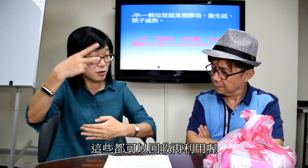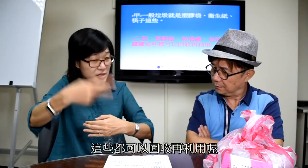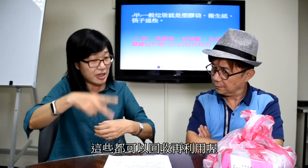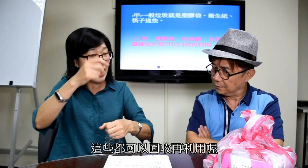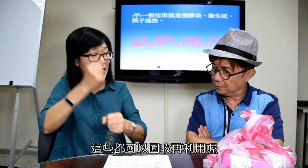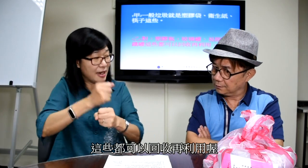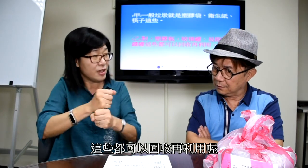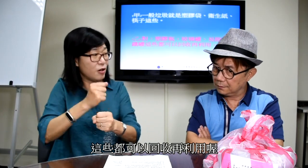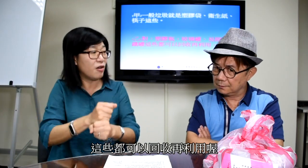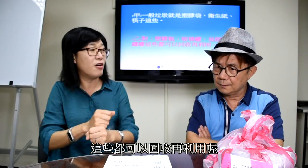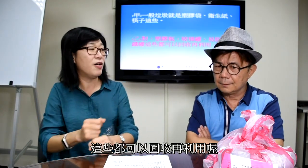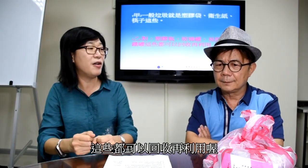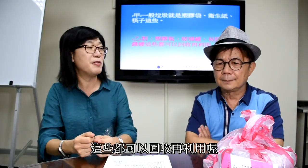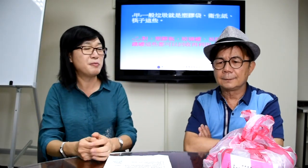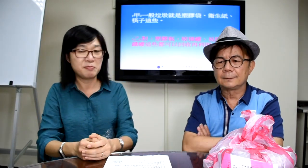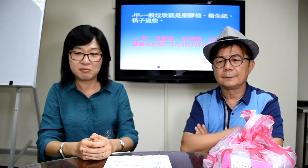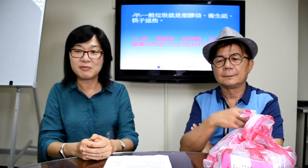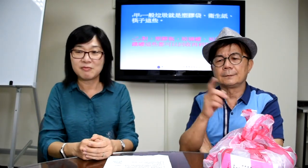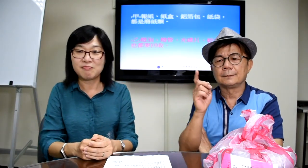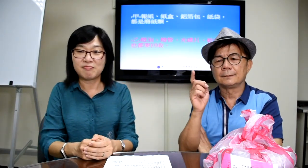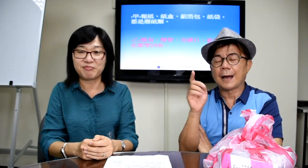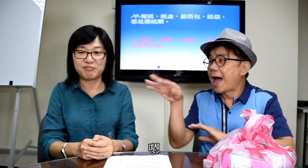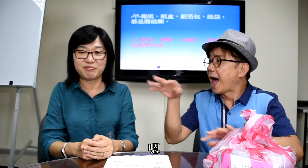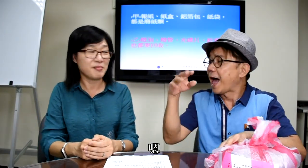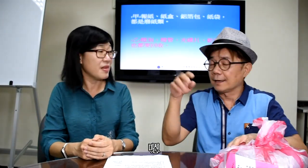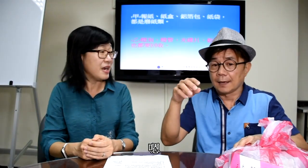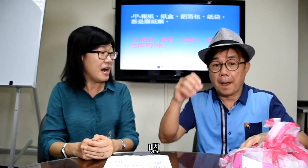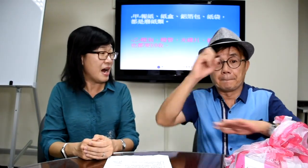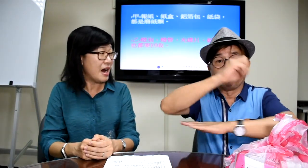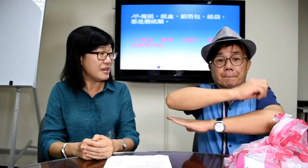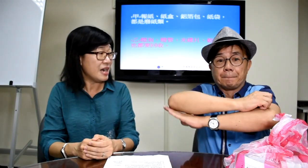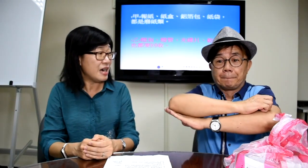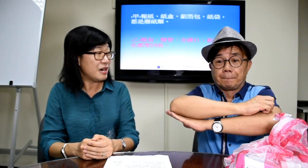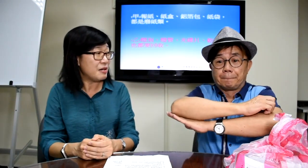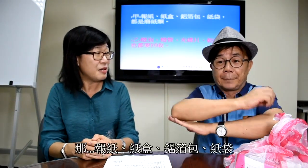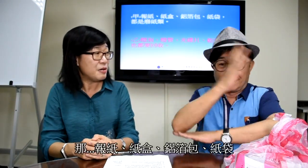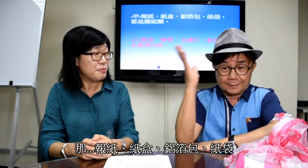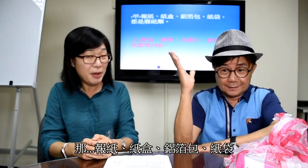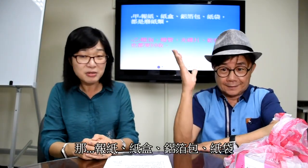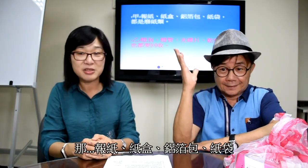收再利用哦。嗯，那 报纸、